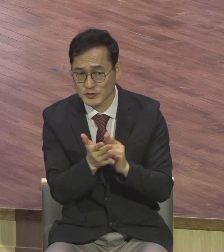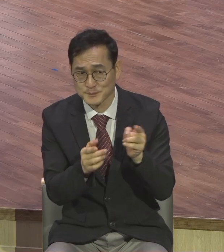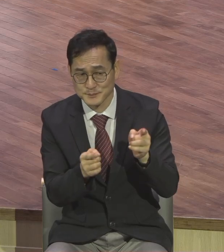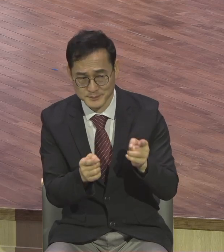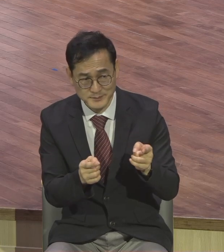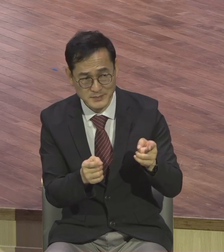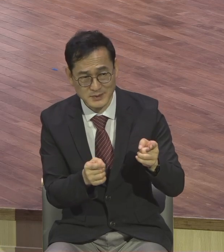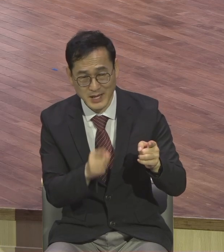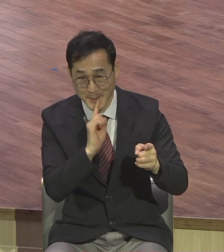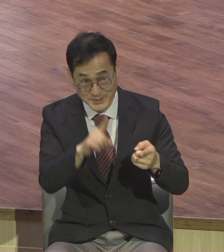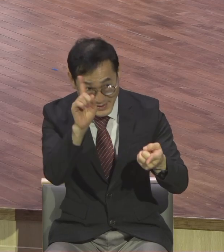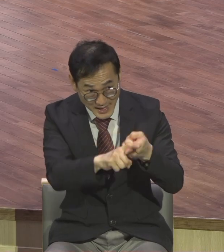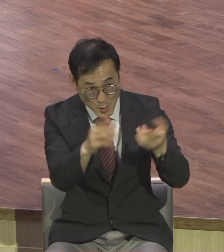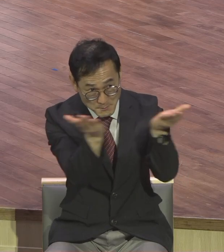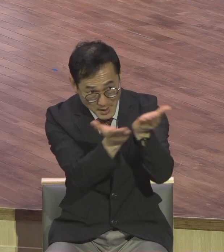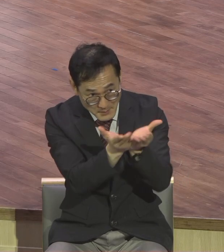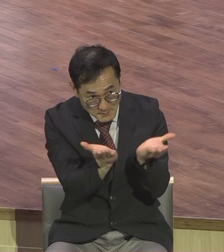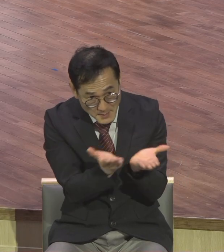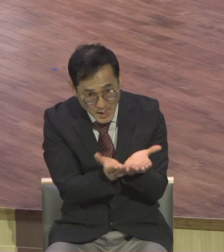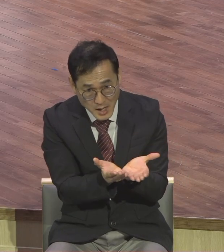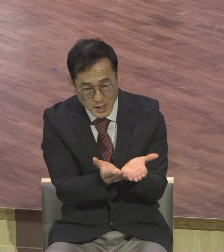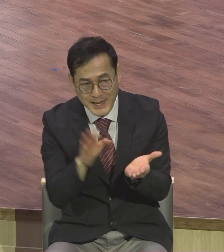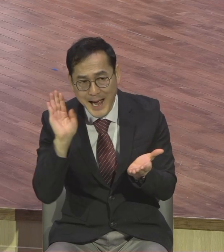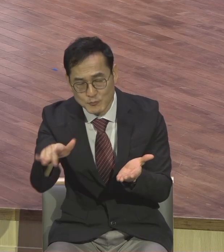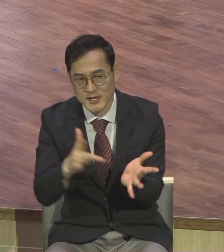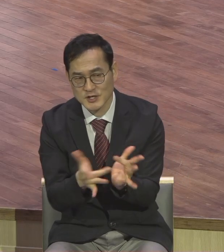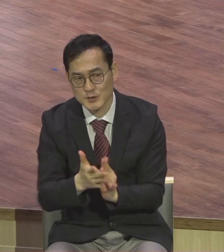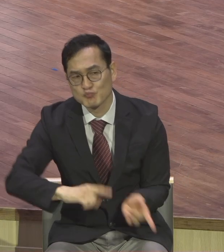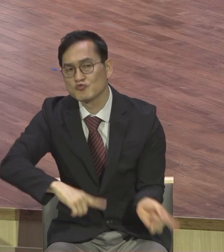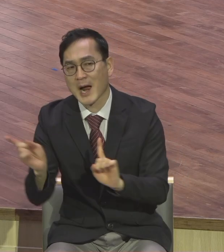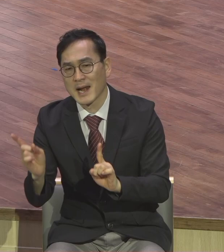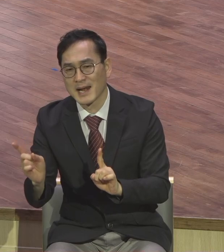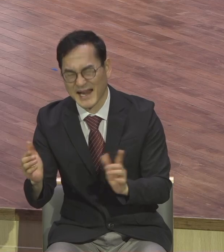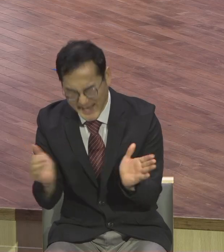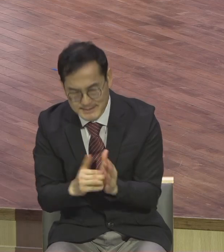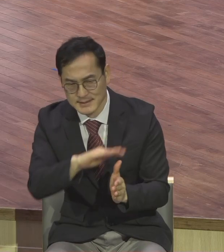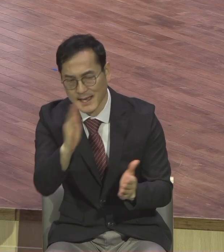의심하는 사람들이 더 많았을 거예요. 안 그래도 의심할 텐데